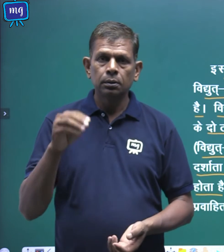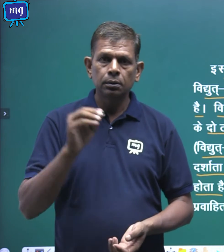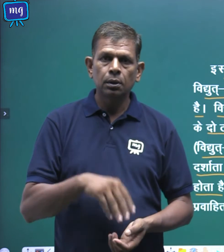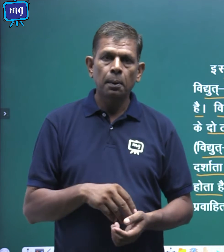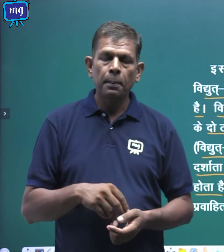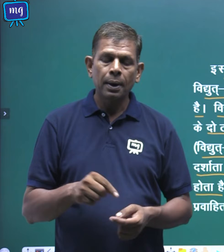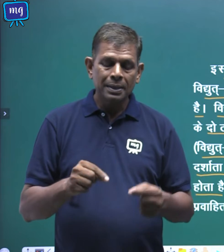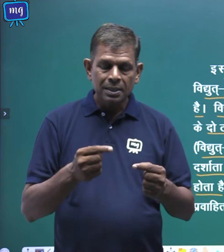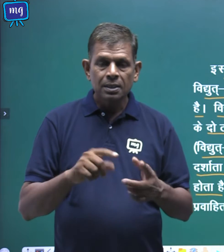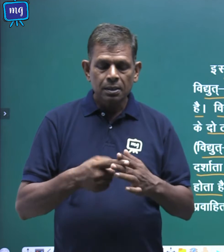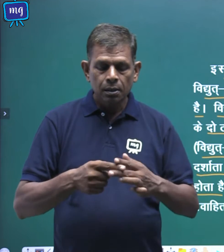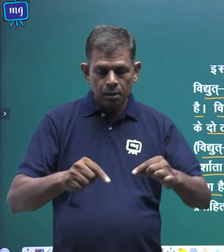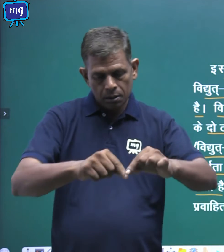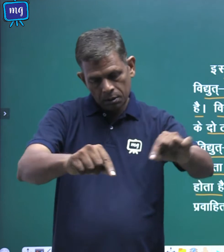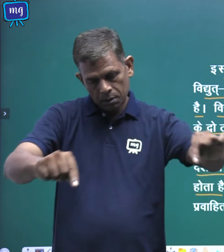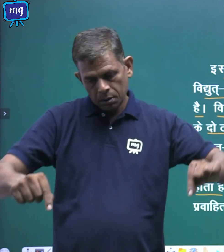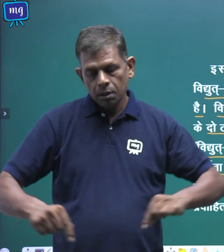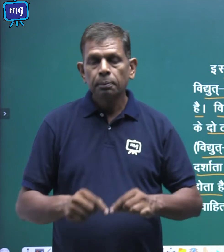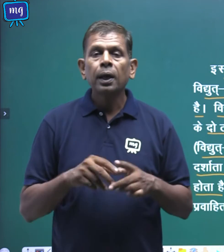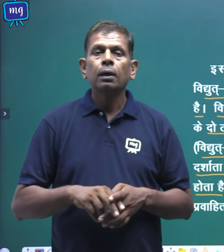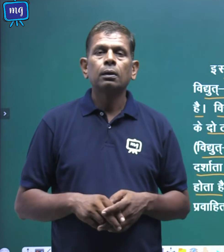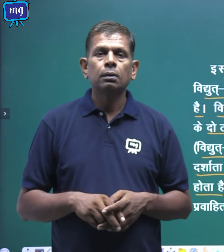जब परिपथ में